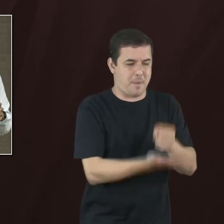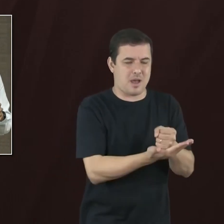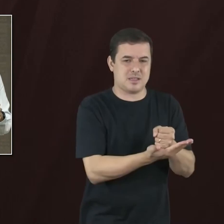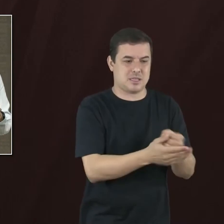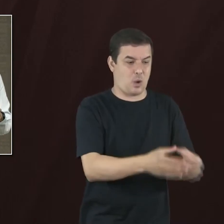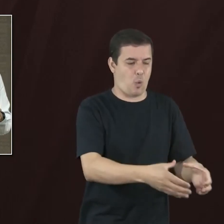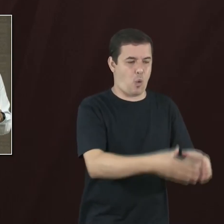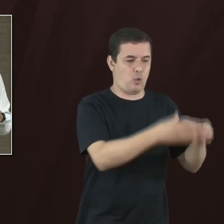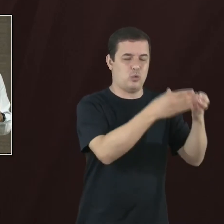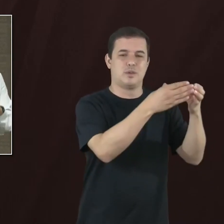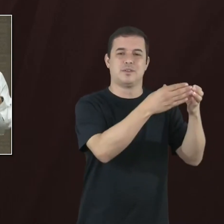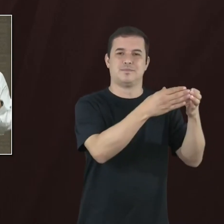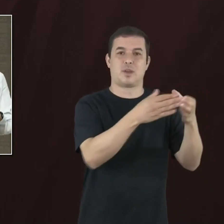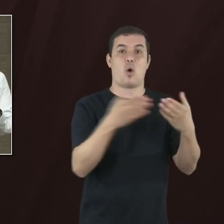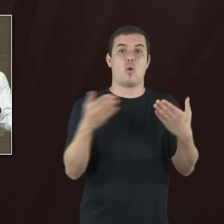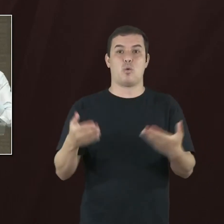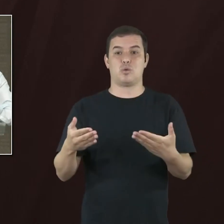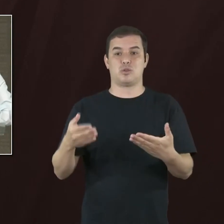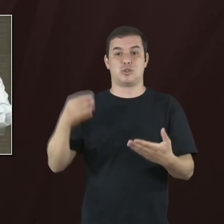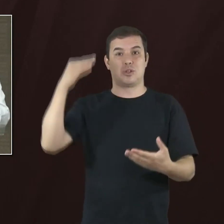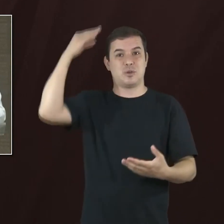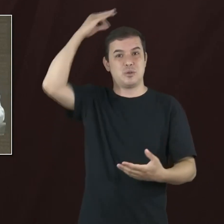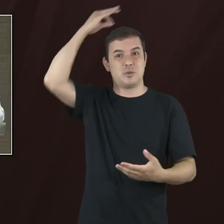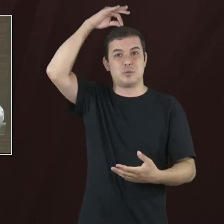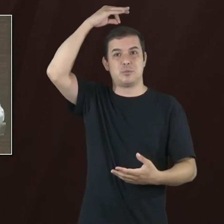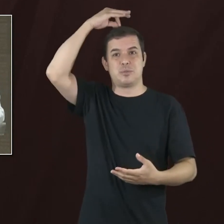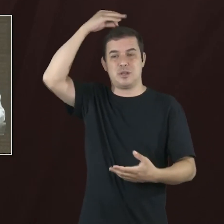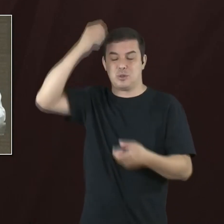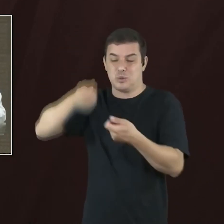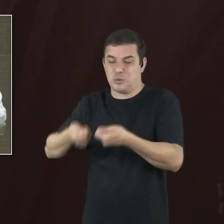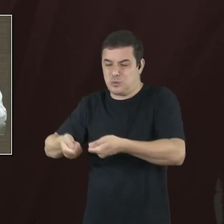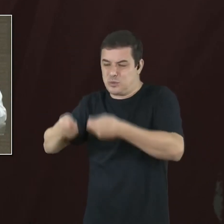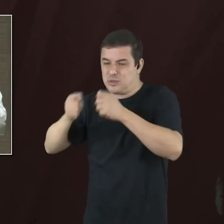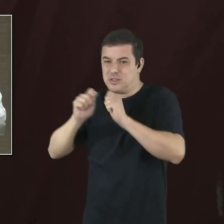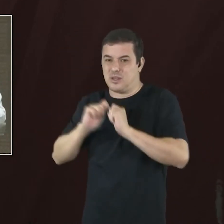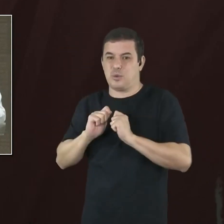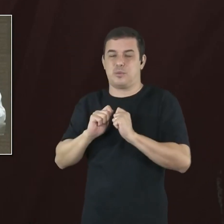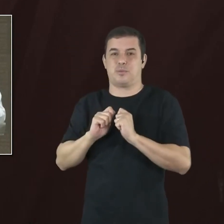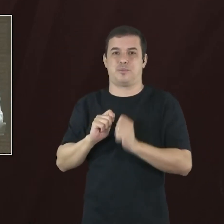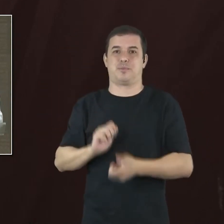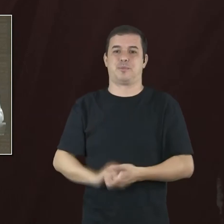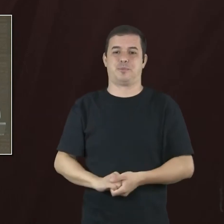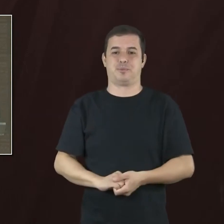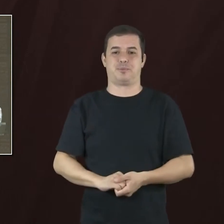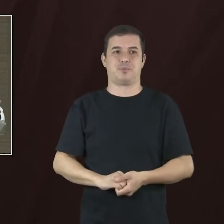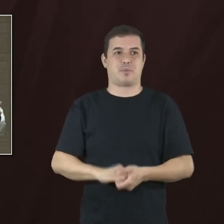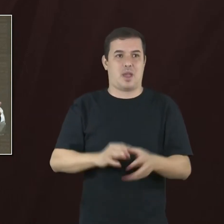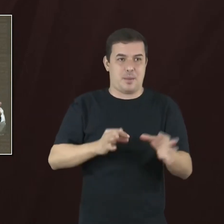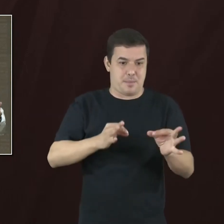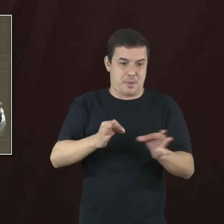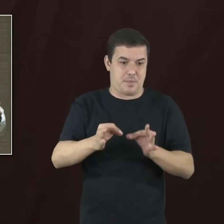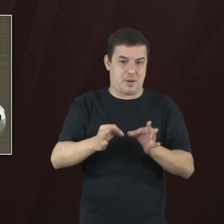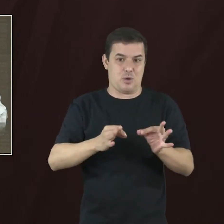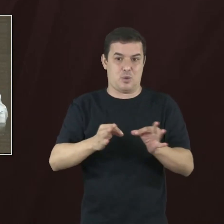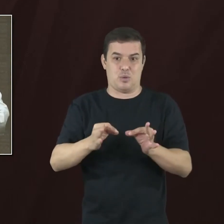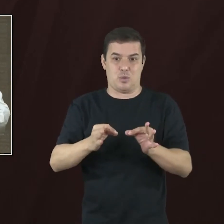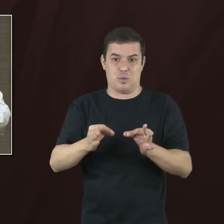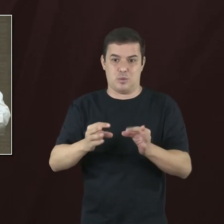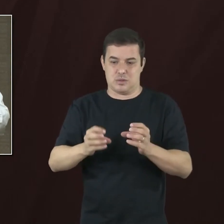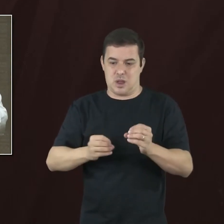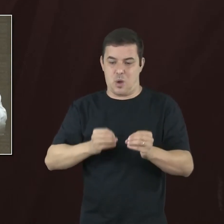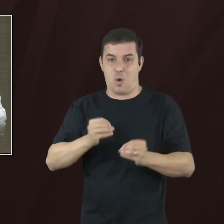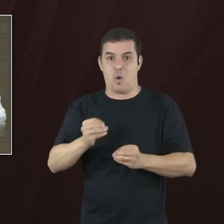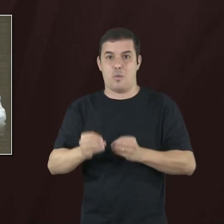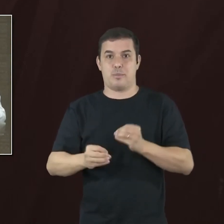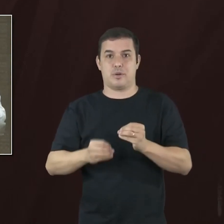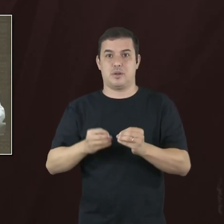Justamente, o Espírito entregou para nós. Ele preparou esse fundamento da obra, entregou